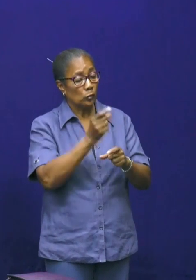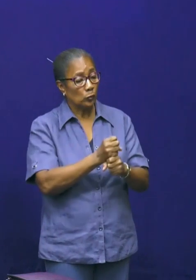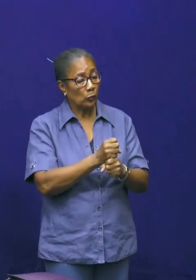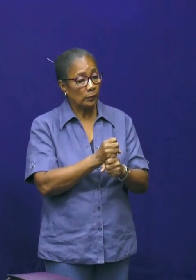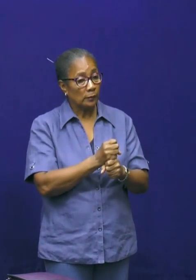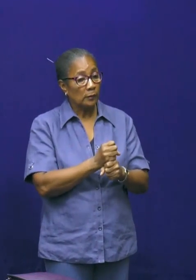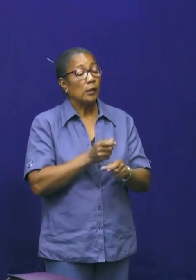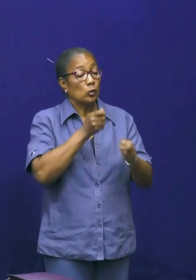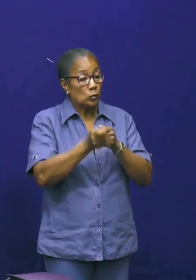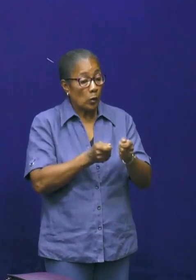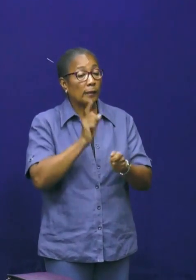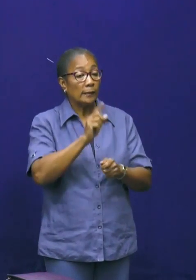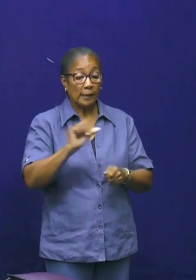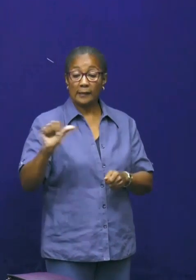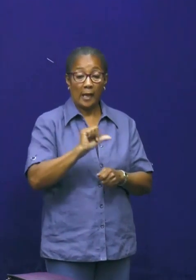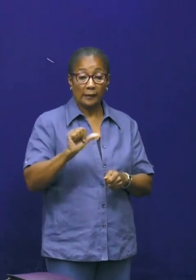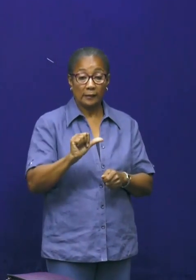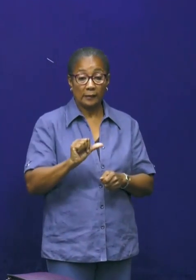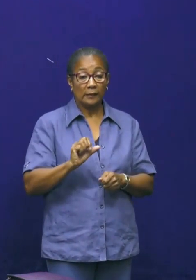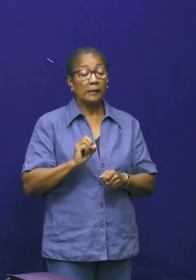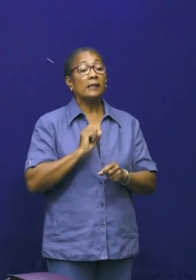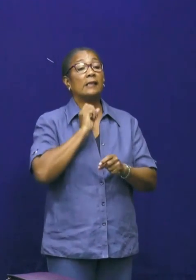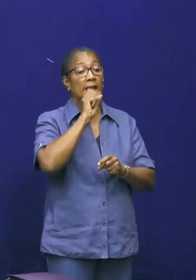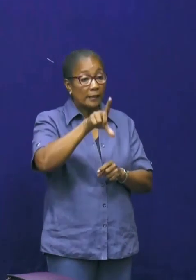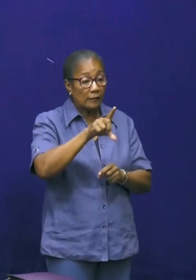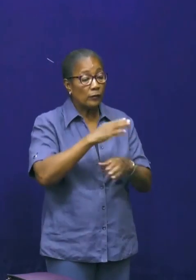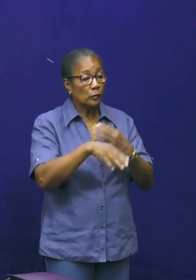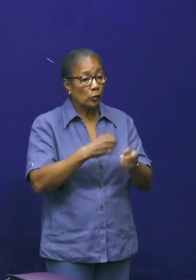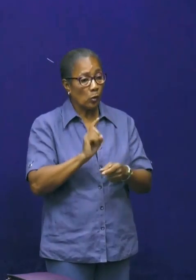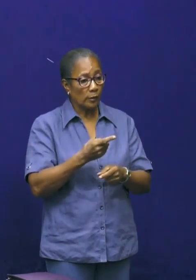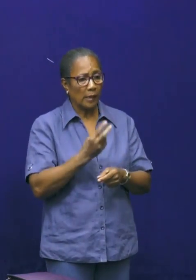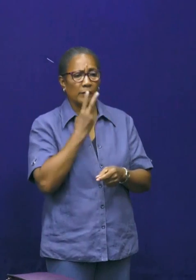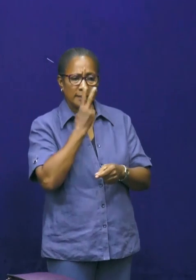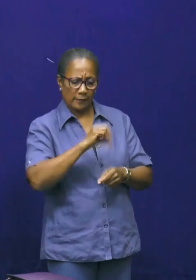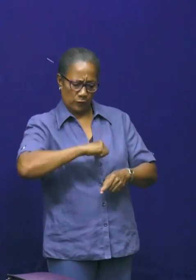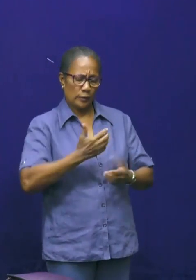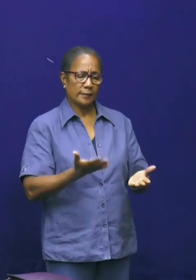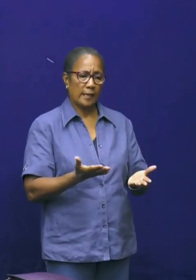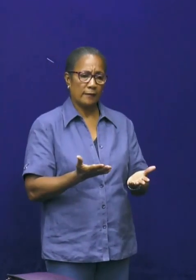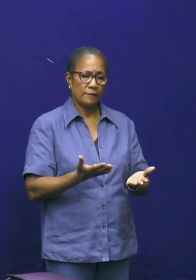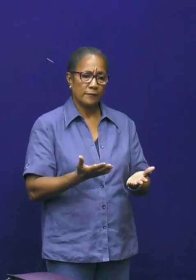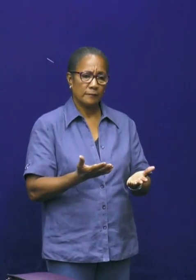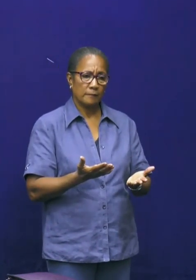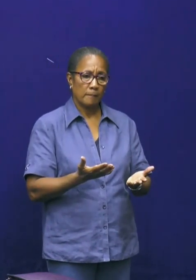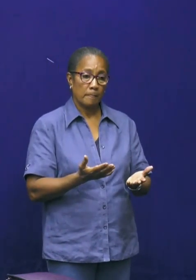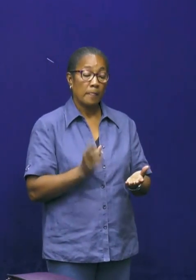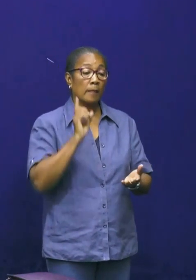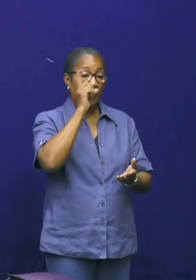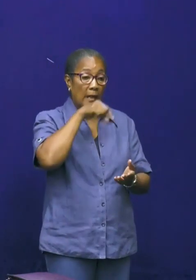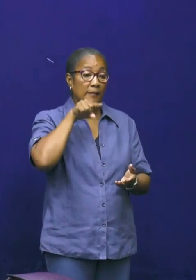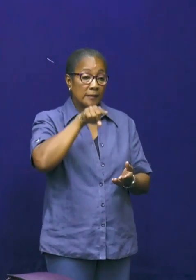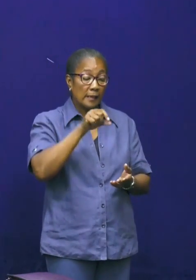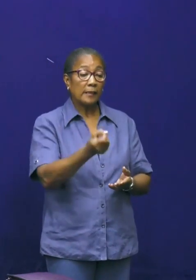is zorgen ervoor dat anderen niet geïnfecteerd worden. Want anders bekijkt u het alleen vanuit uzelf. Als u niet